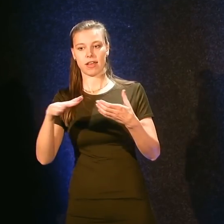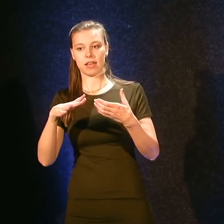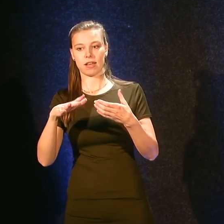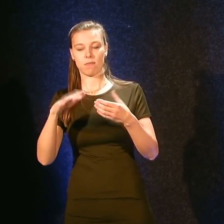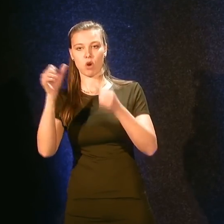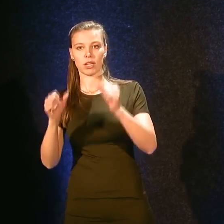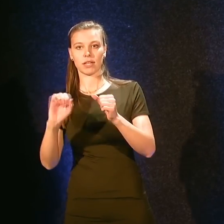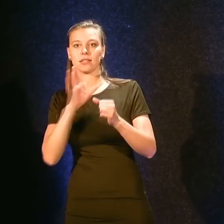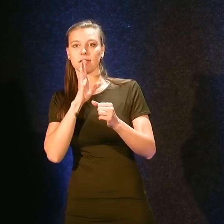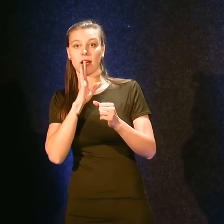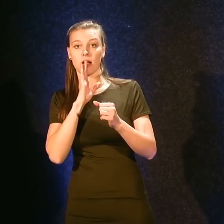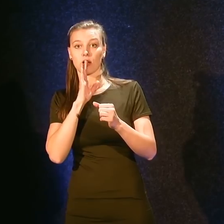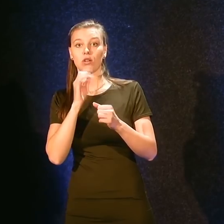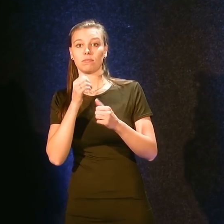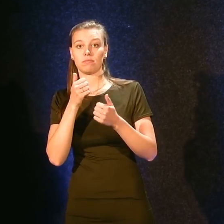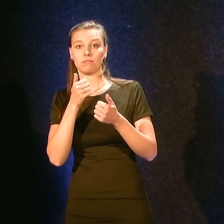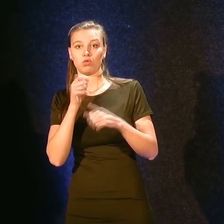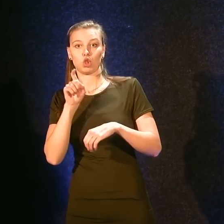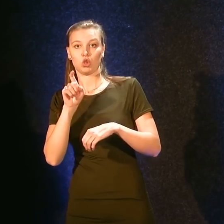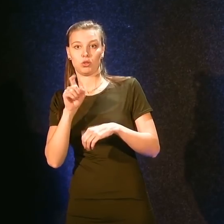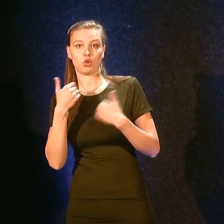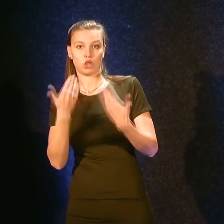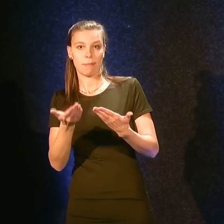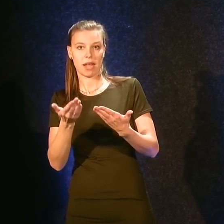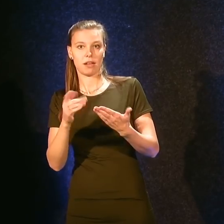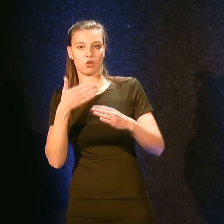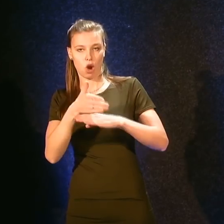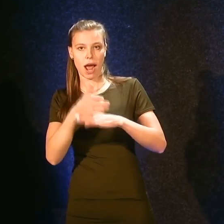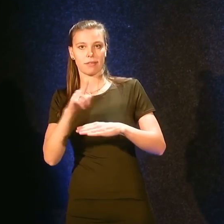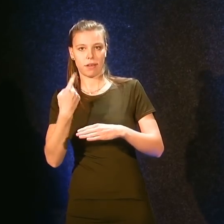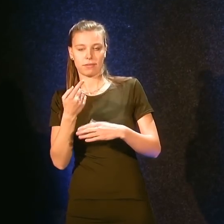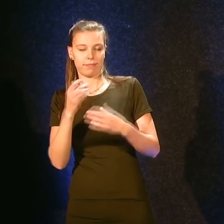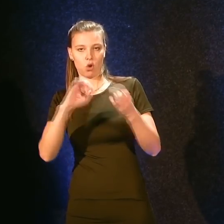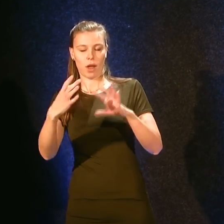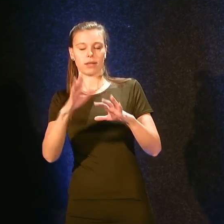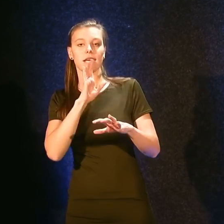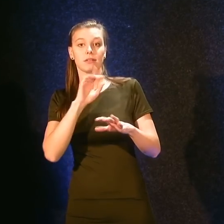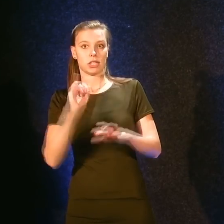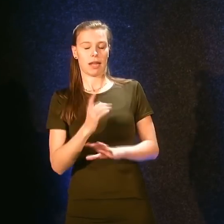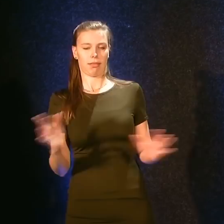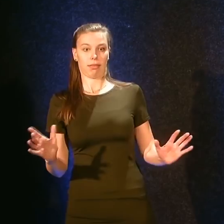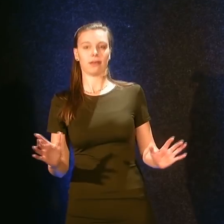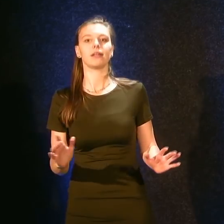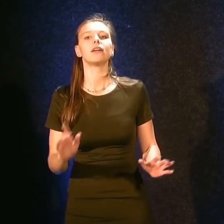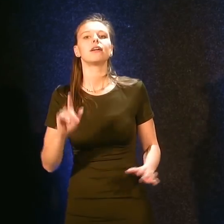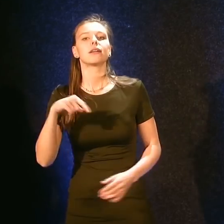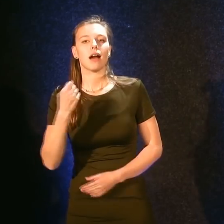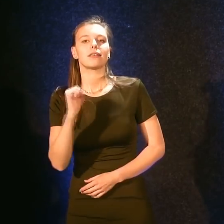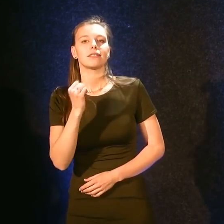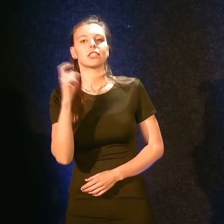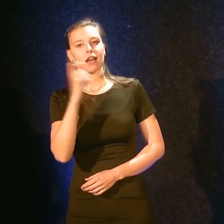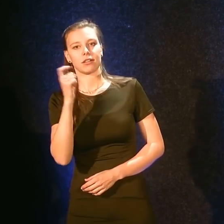als je dan toestemming geeft om door te gaan, nou, je vindt het allemaal wel online. En als dit te snel voor je gaat, dan kan je natuurlijk straks altijd nog